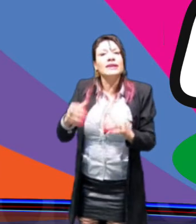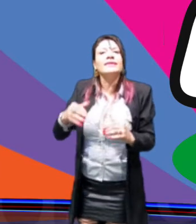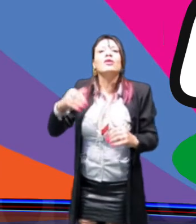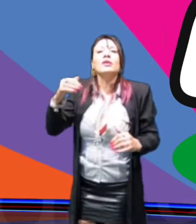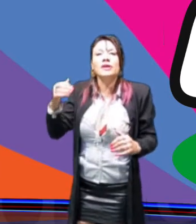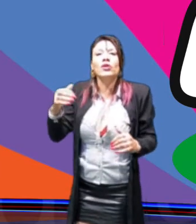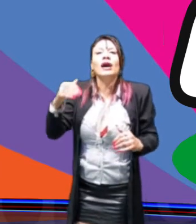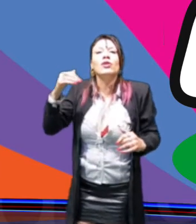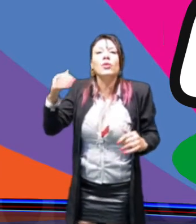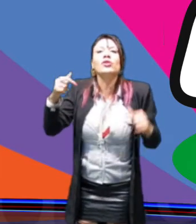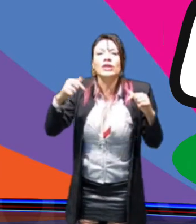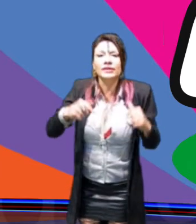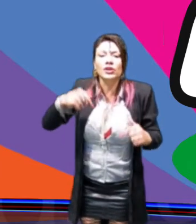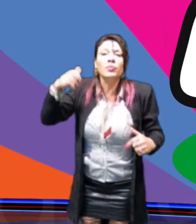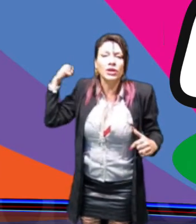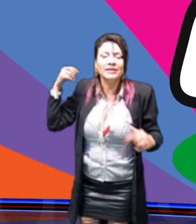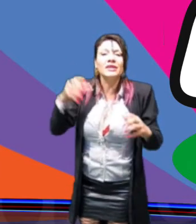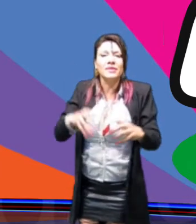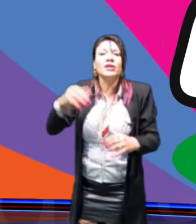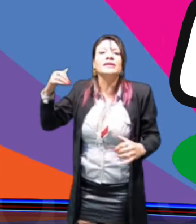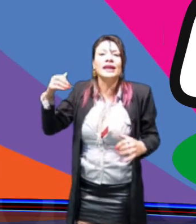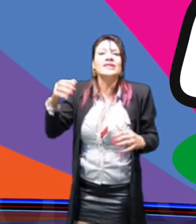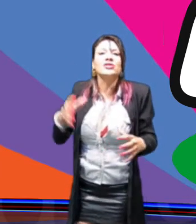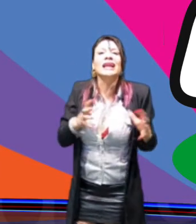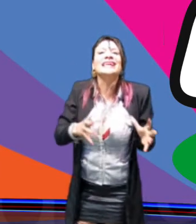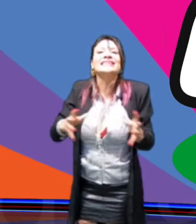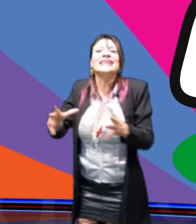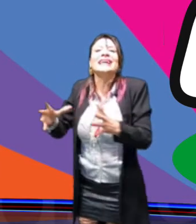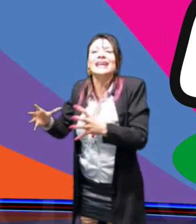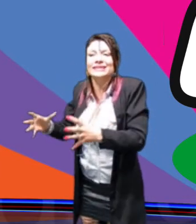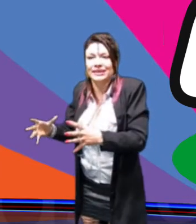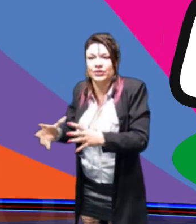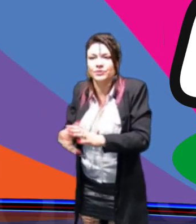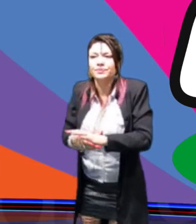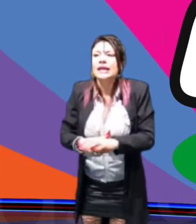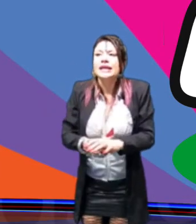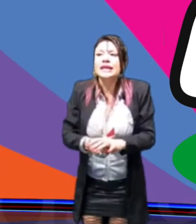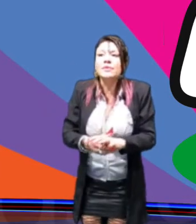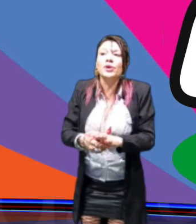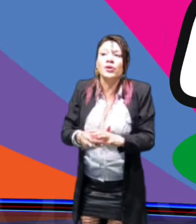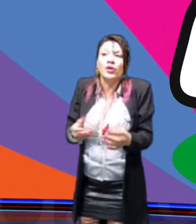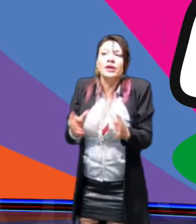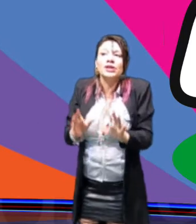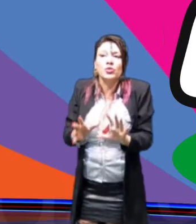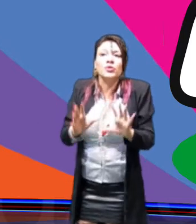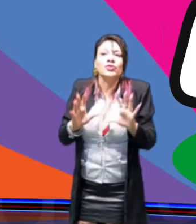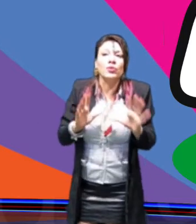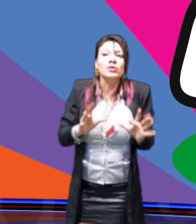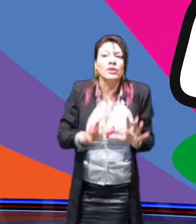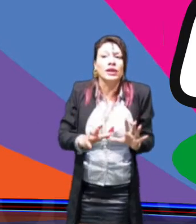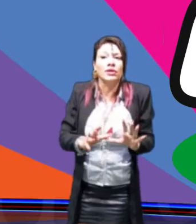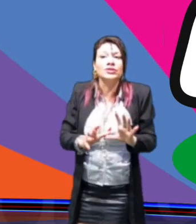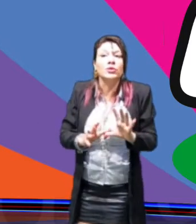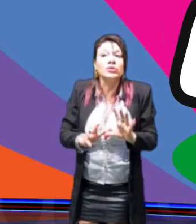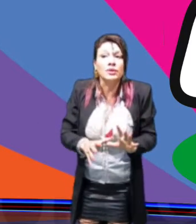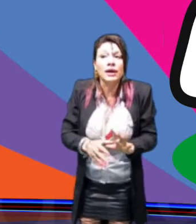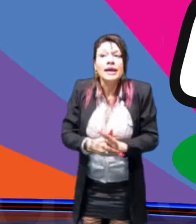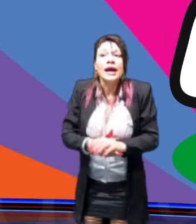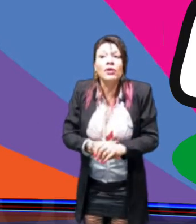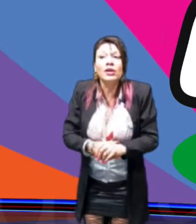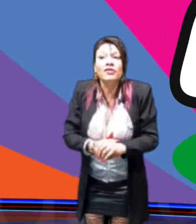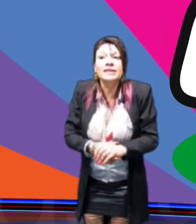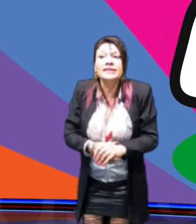con respecto a los bonos argentinos por estas inversiones internacionales que se están realizando. Y bueno, hoy cayó por segunda rueda consecutiva,